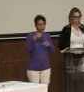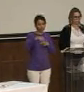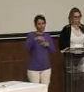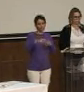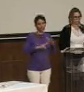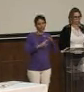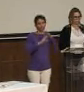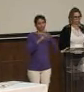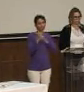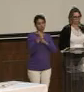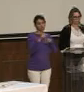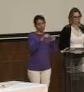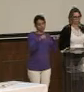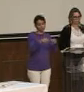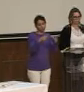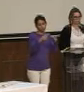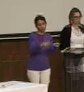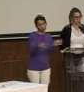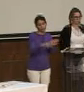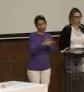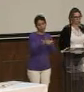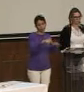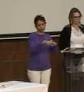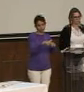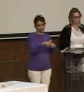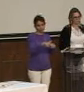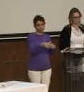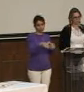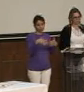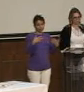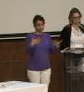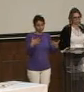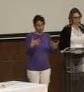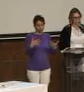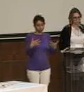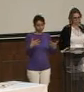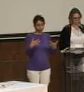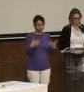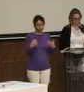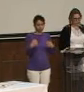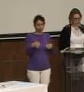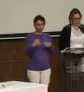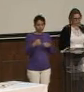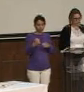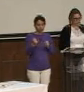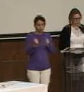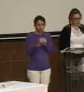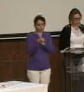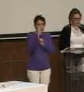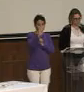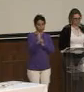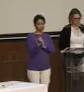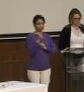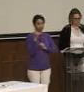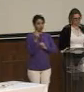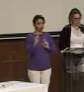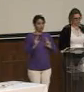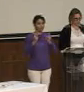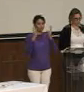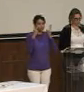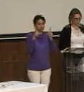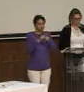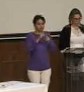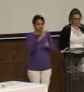não cederam um espaço para eles trabalhar. Então, acho que a gente tem que, na nossa gestão, nós vamos valorizar